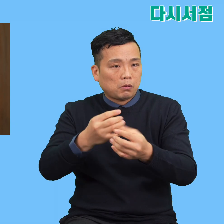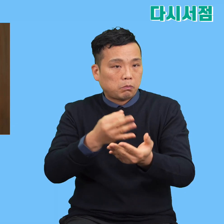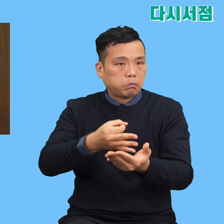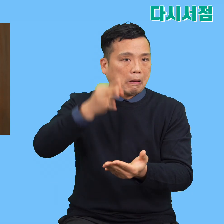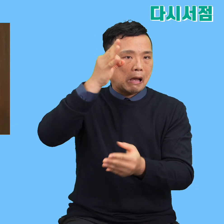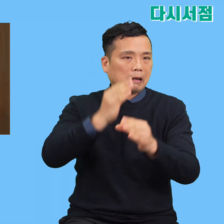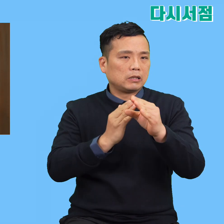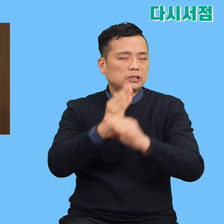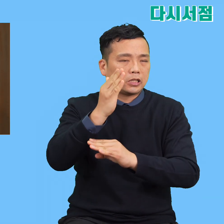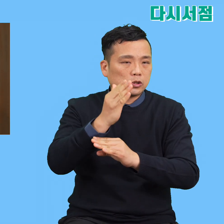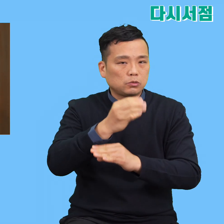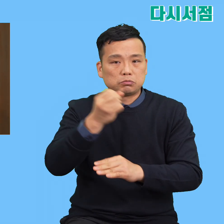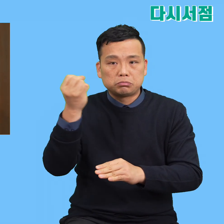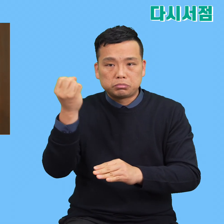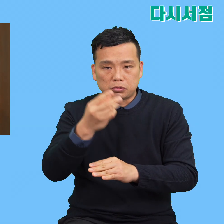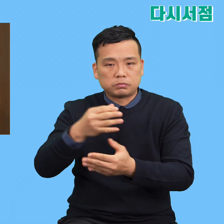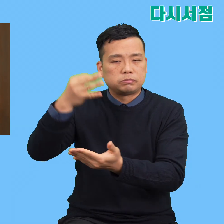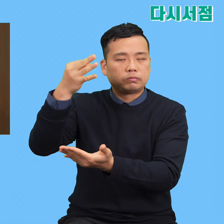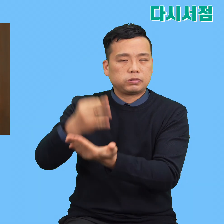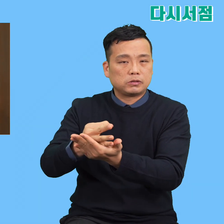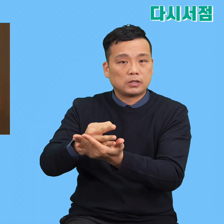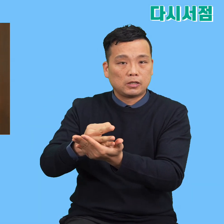되거나 너무 싼 가격이 되죠.